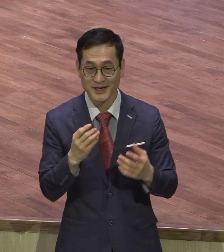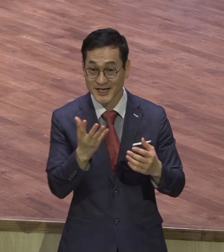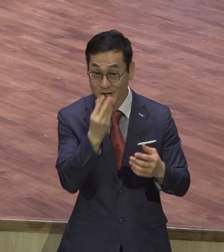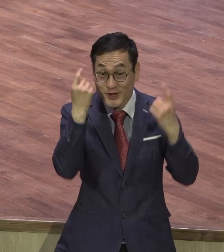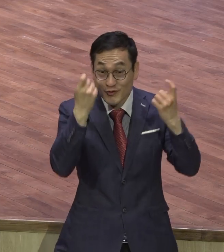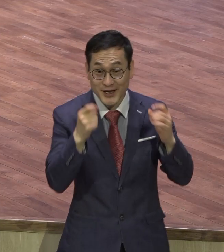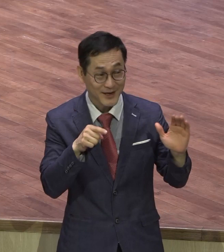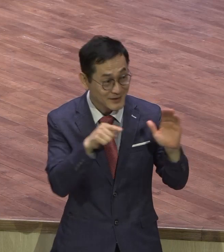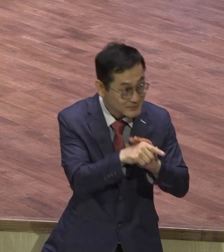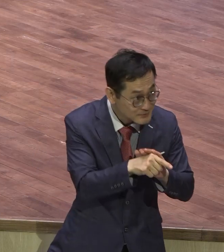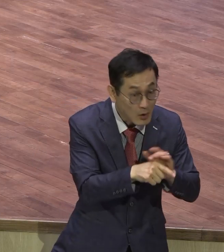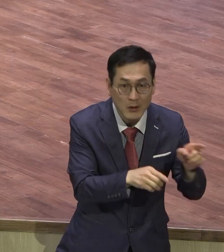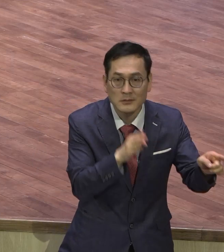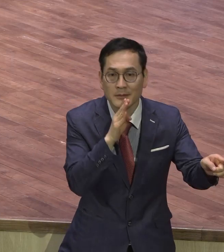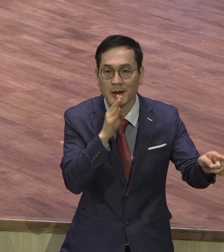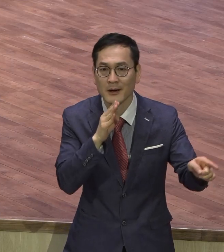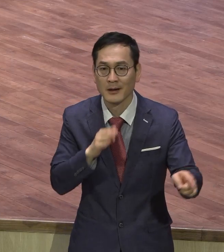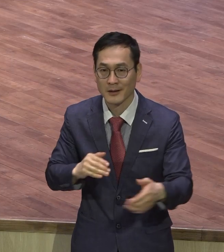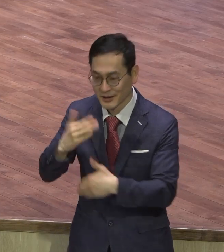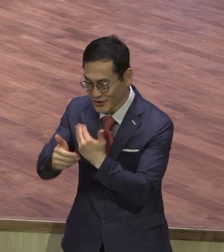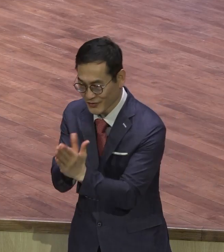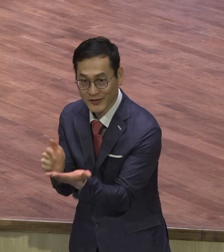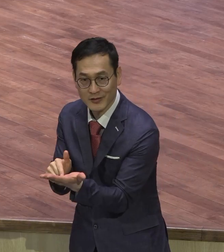있구나. 지금도 그러고 있어요.